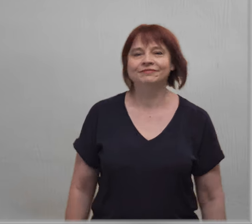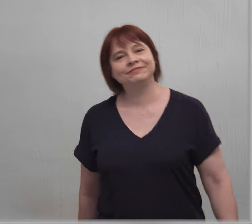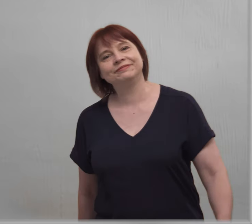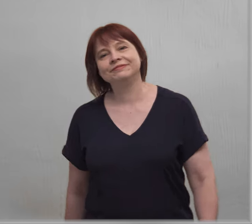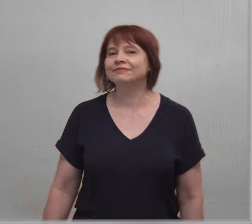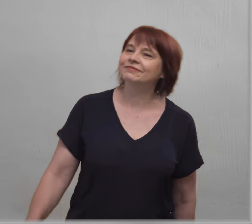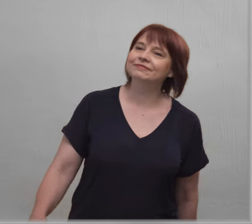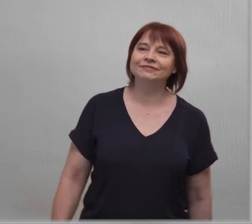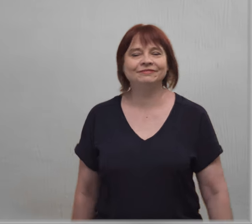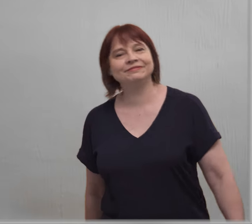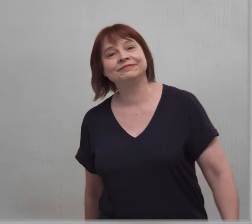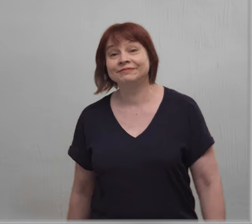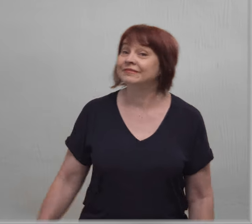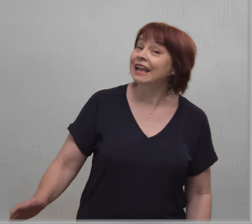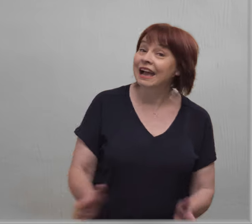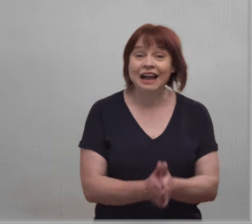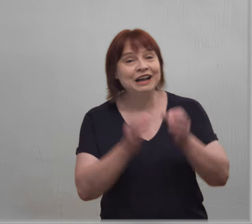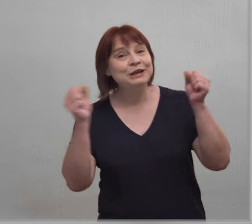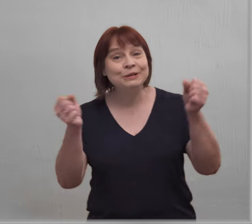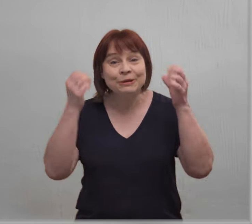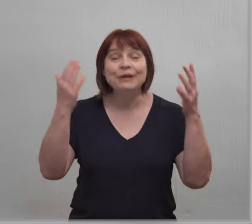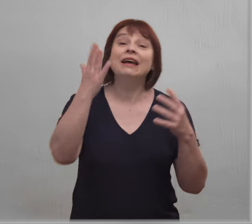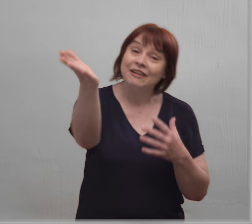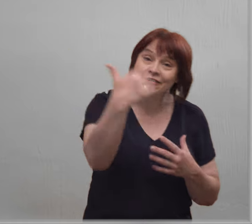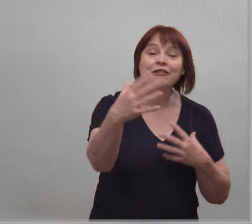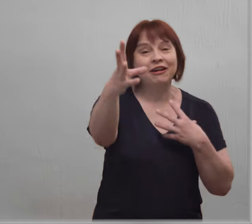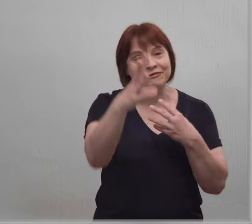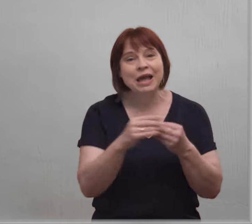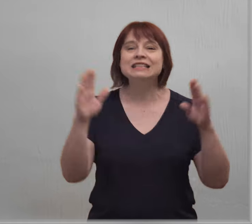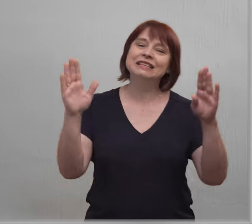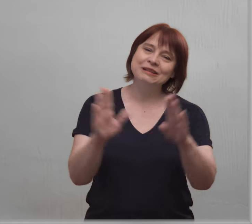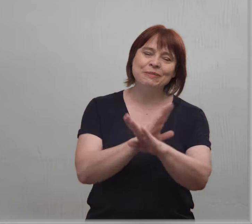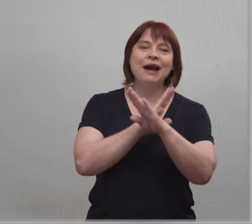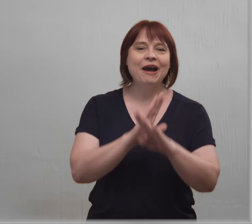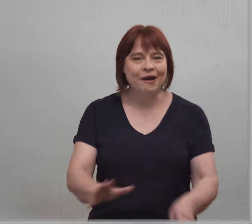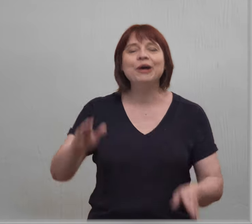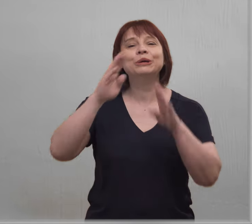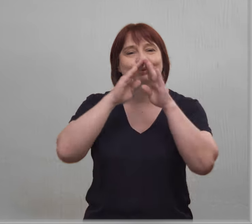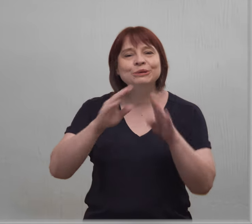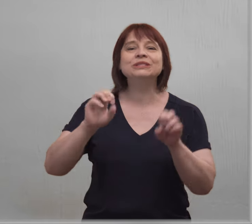Аллилуйя! О, Господь, прикоснись нас Духом